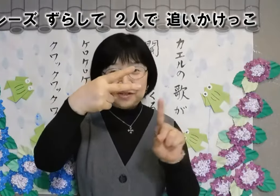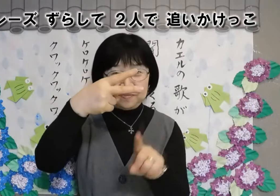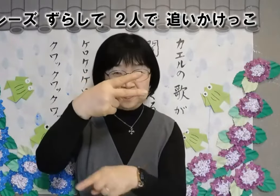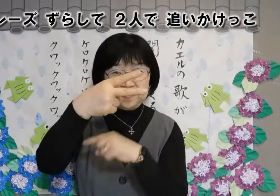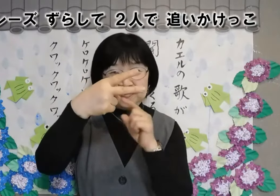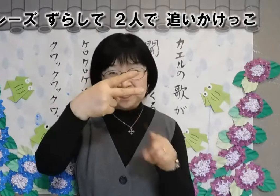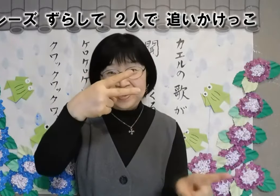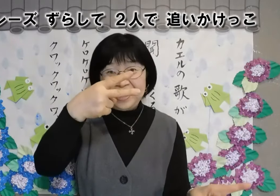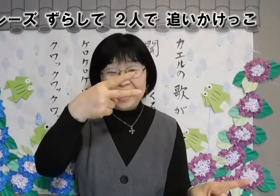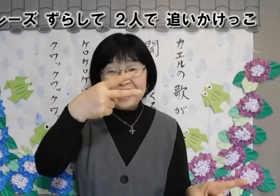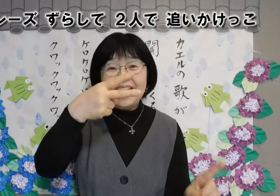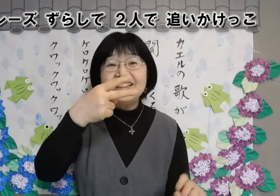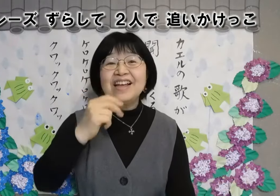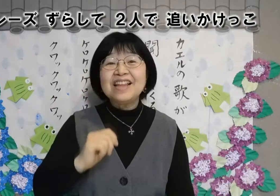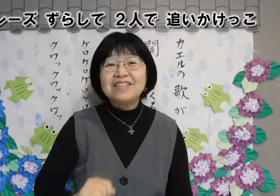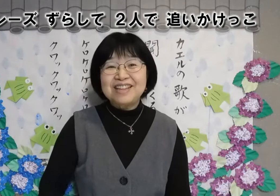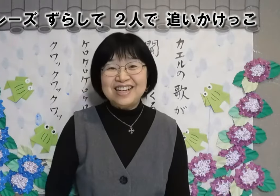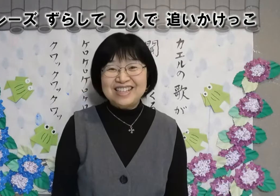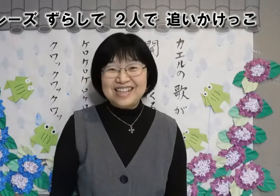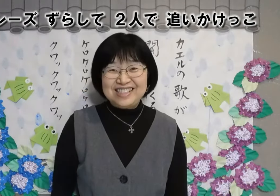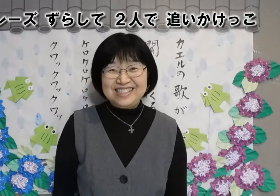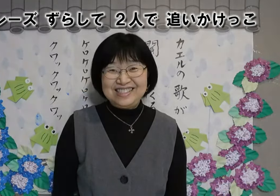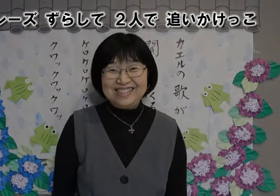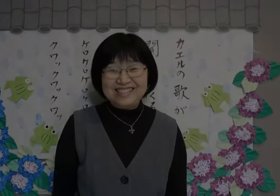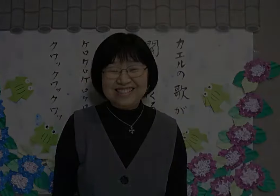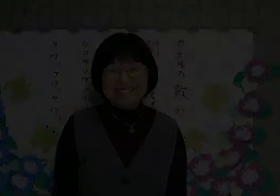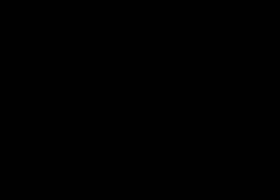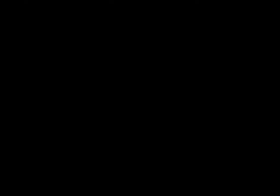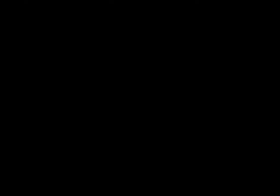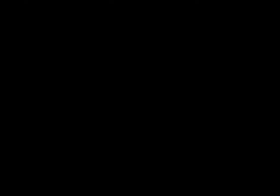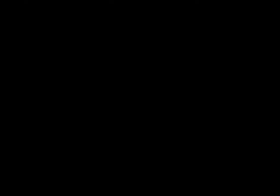ン、簡単な歌い方です。